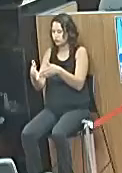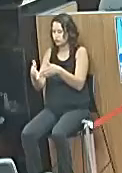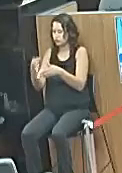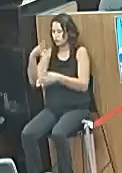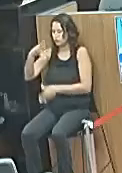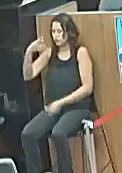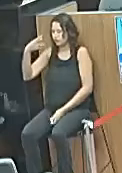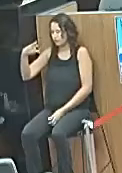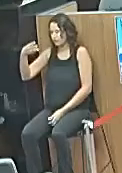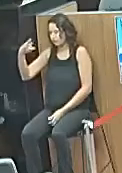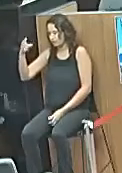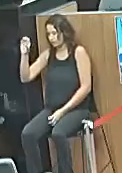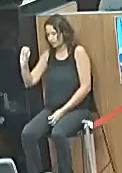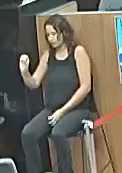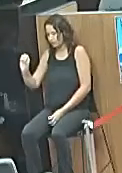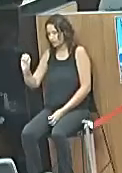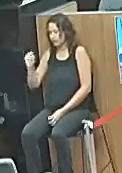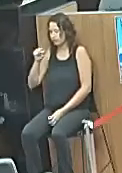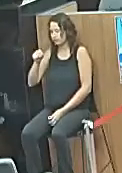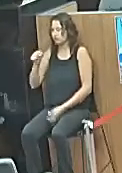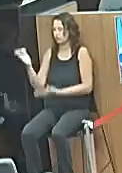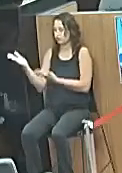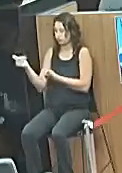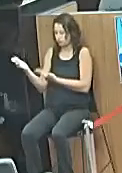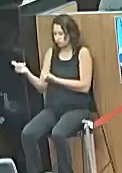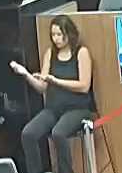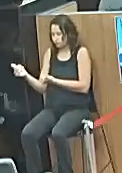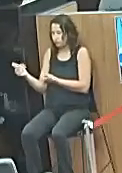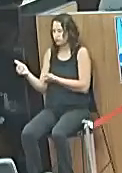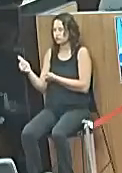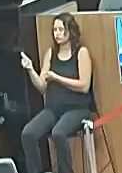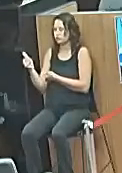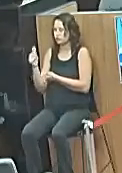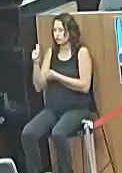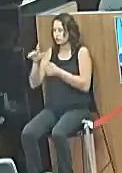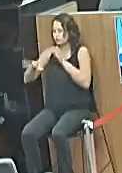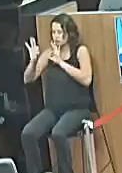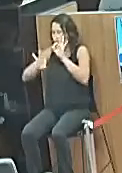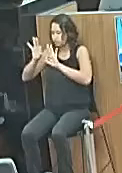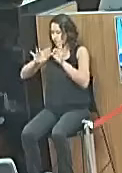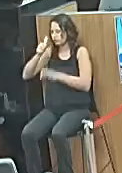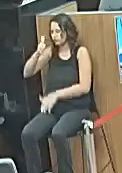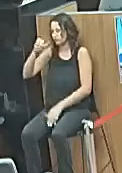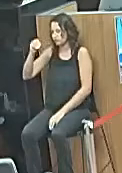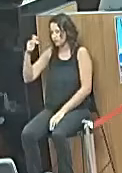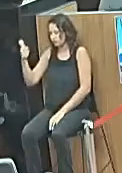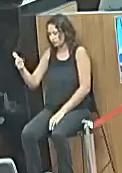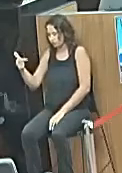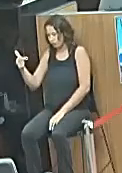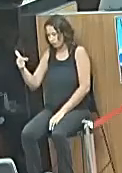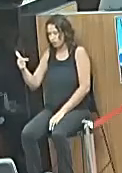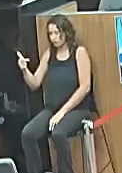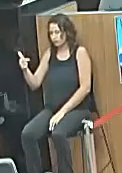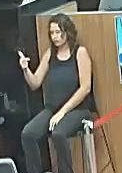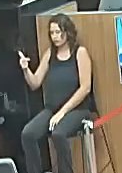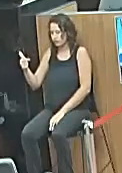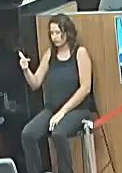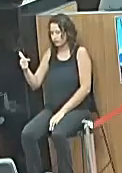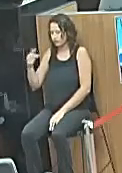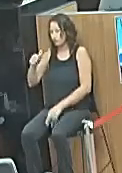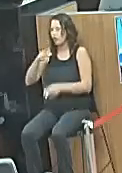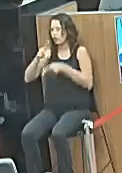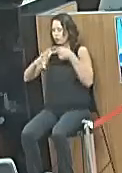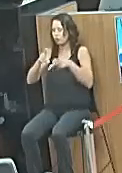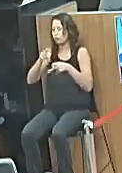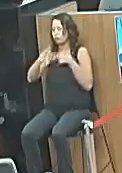4330 mobilização da juventude do programa 112 com vistas a focalizar o escopo da ação no público com